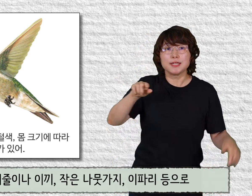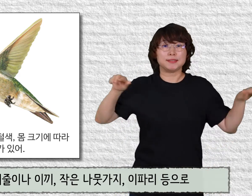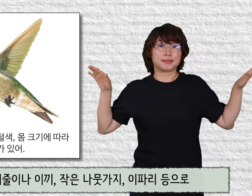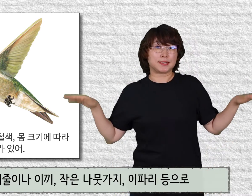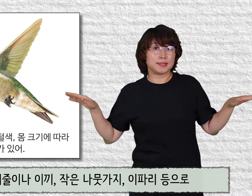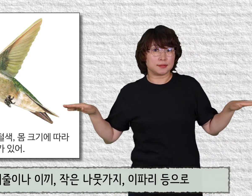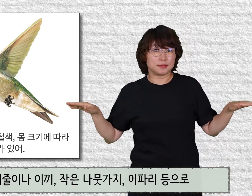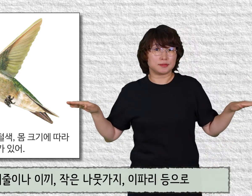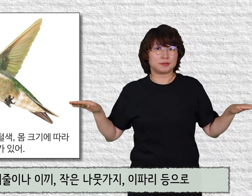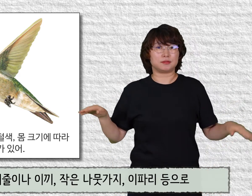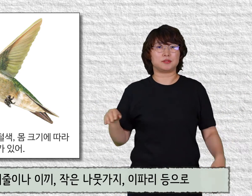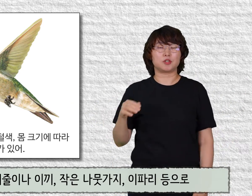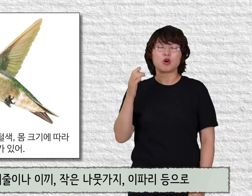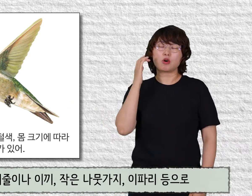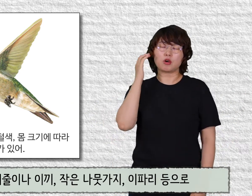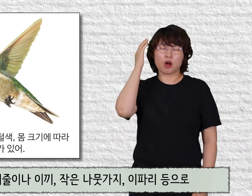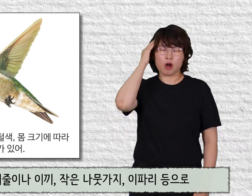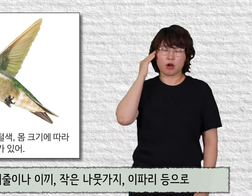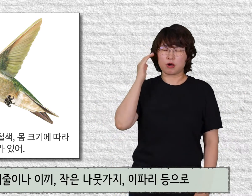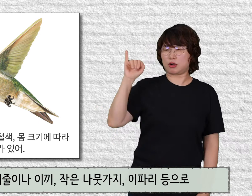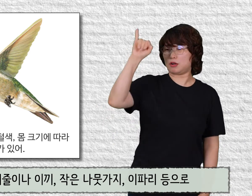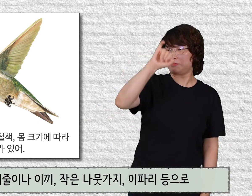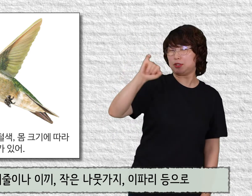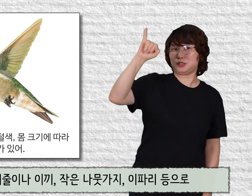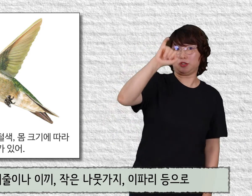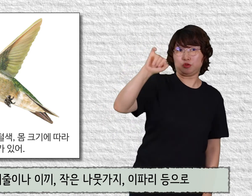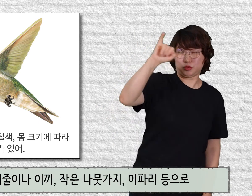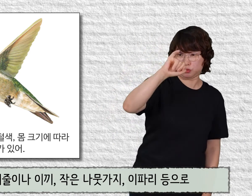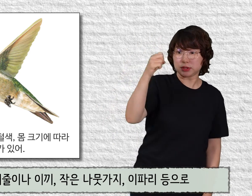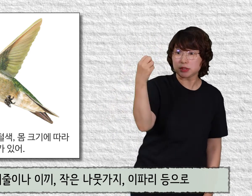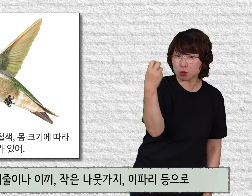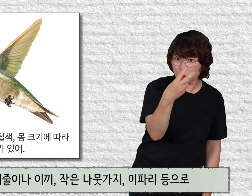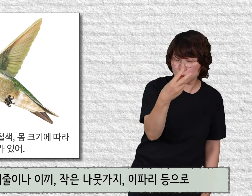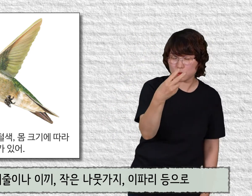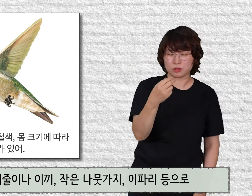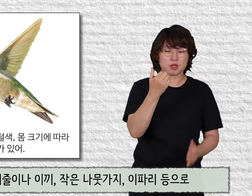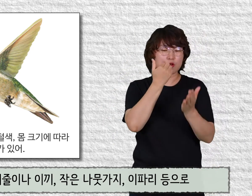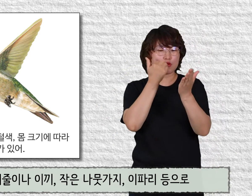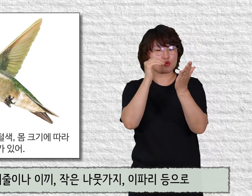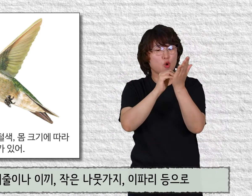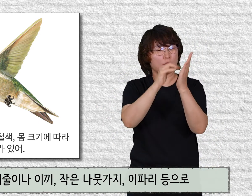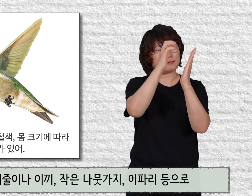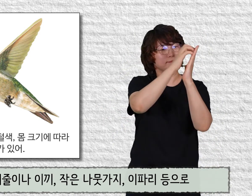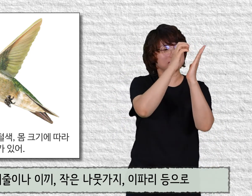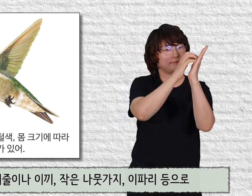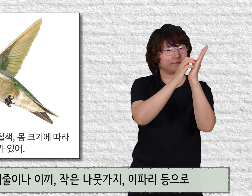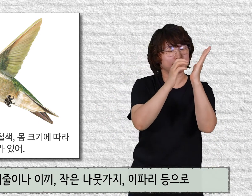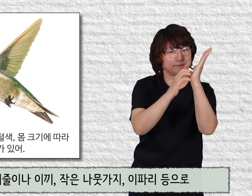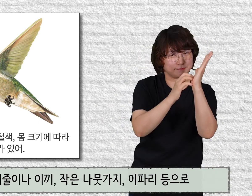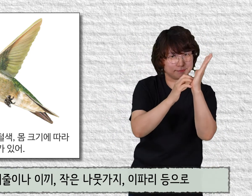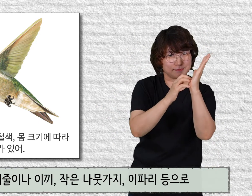벌새는 거미줄이나 이끼, 작은 나뭇가지, 이파리 등으로